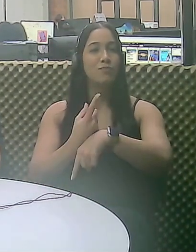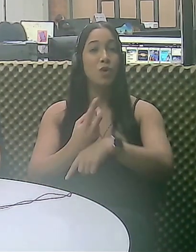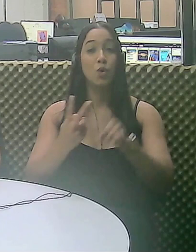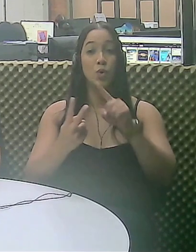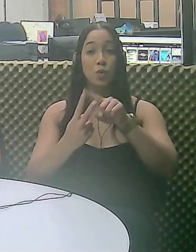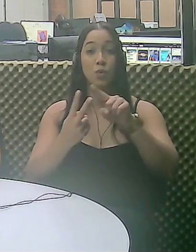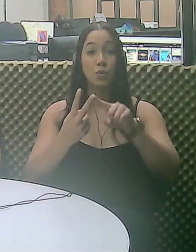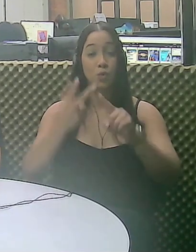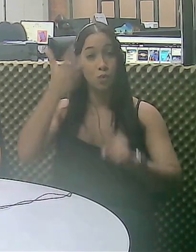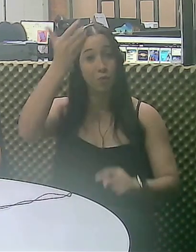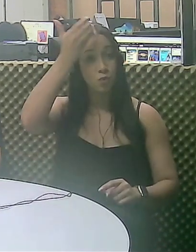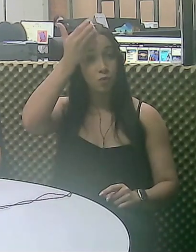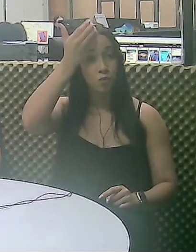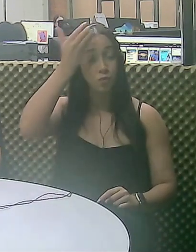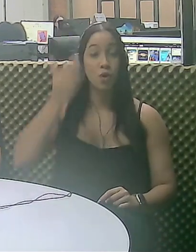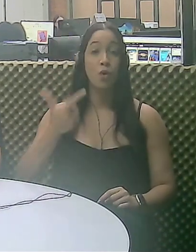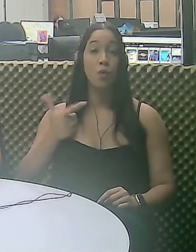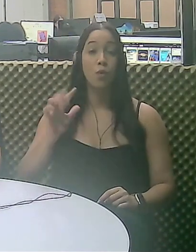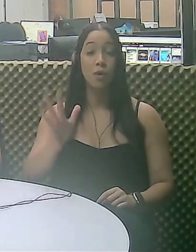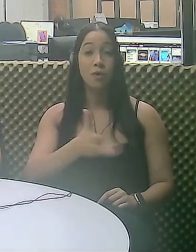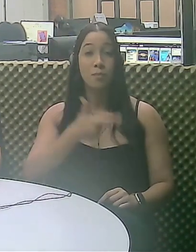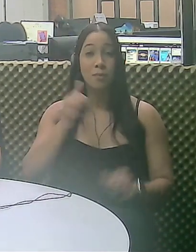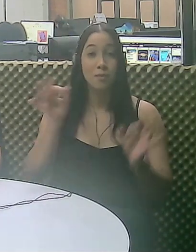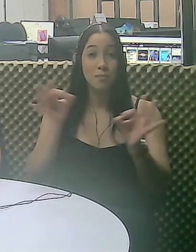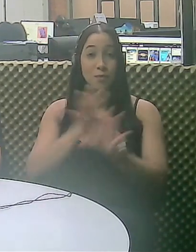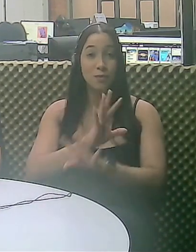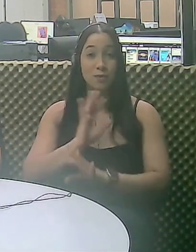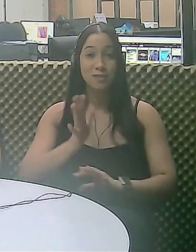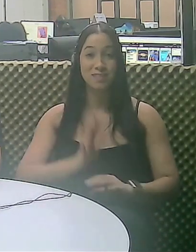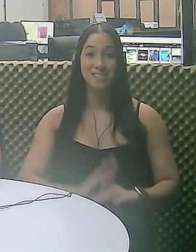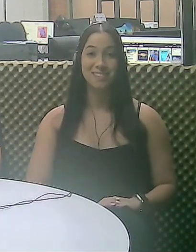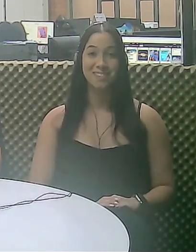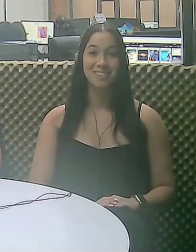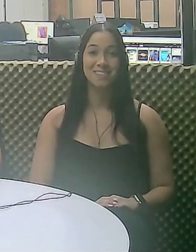duas enfermarias e outras melhorias concluídas.